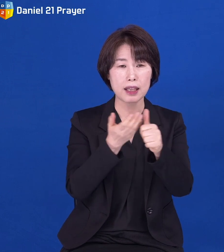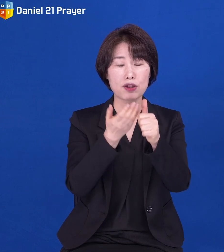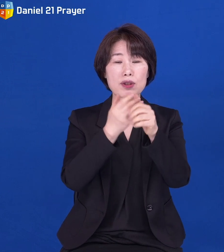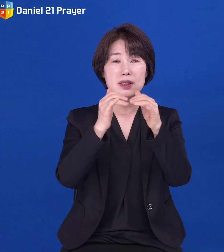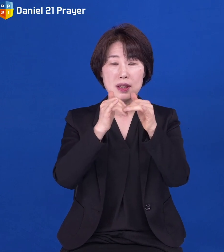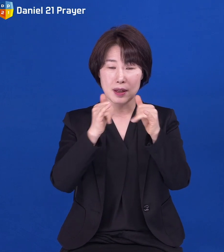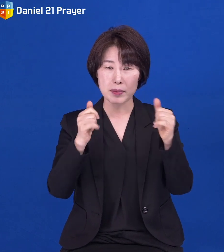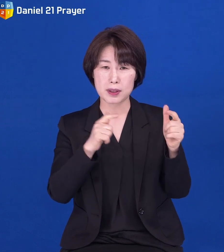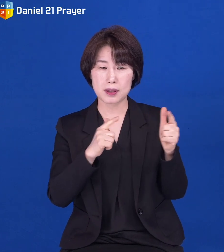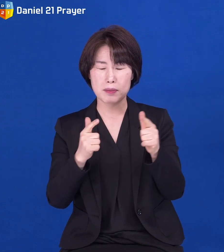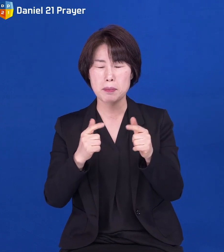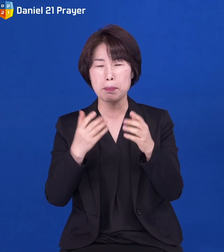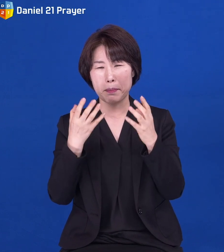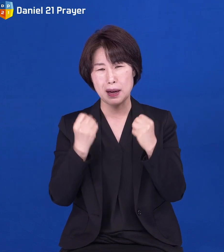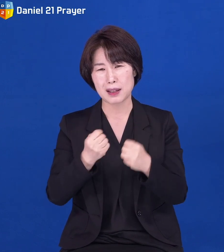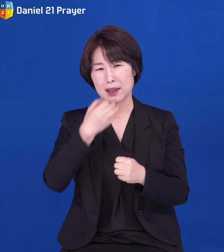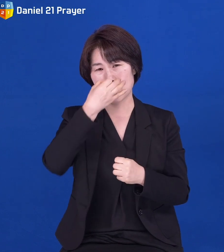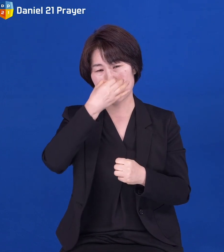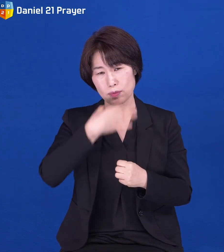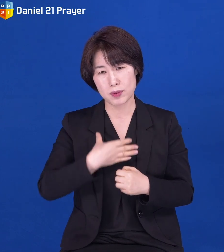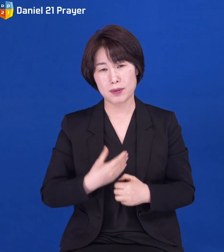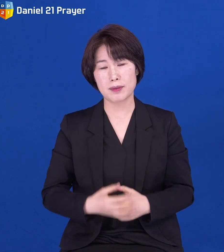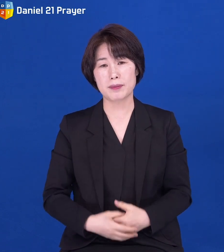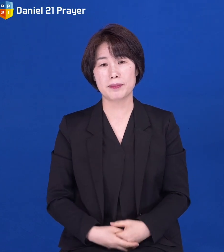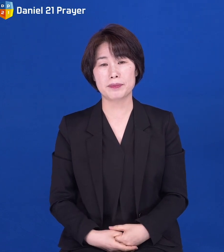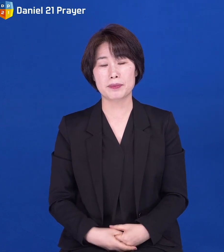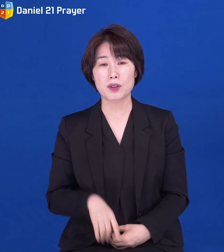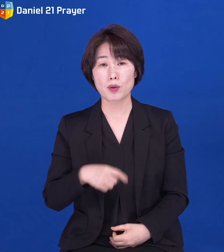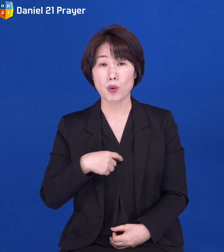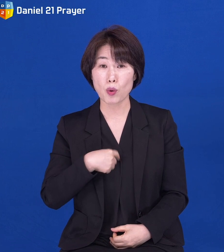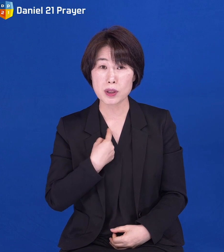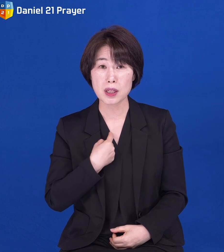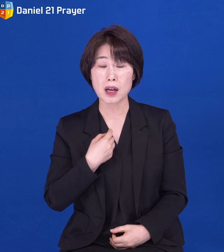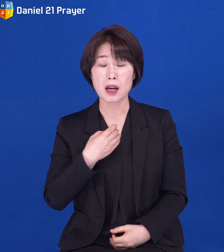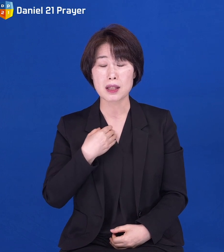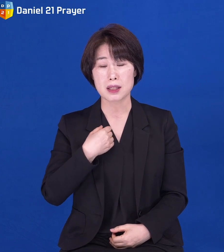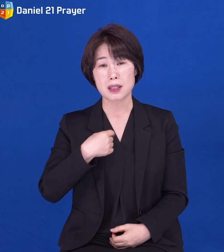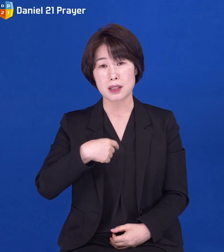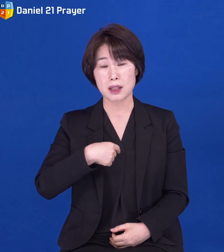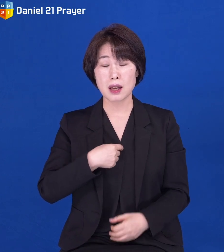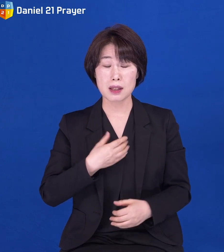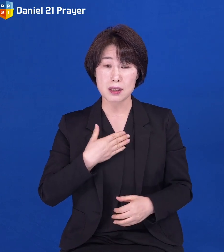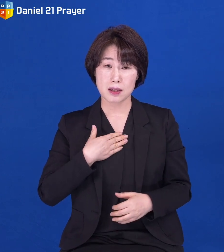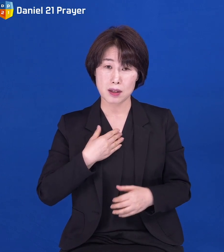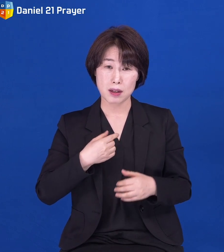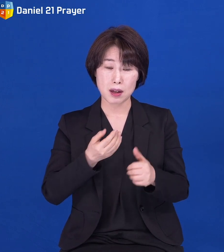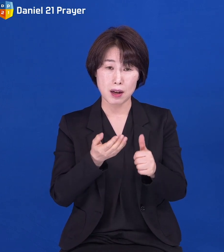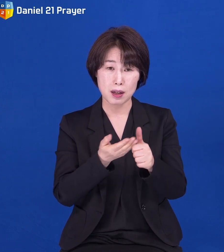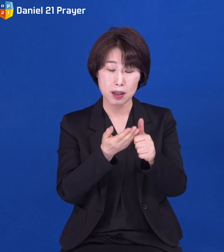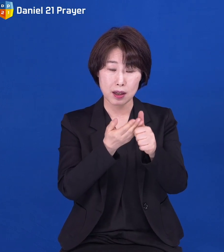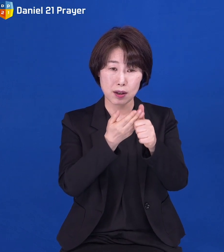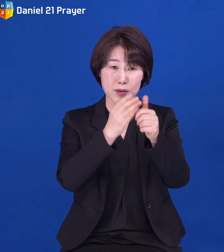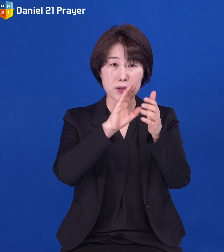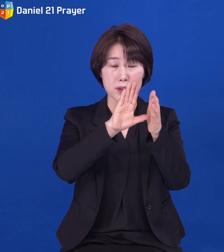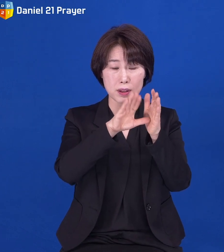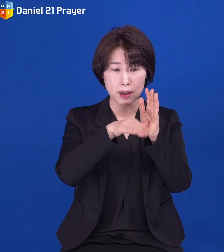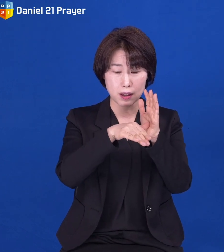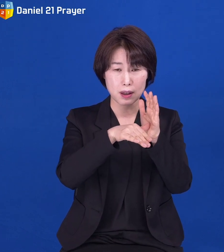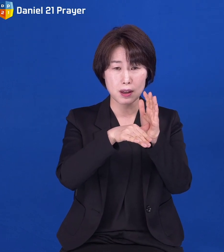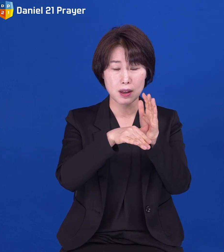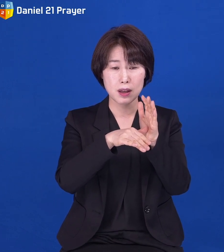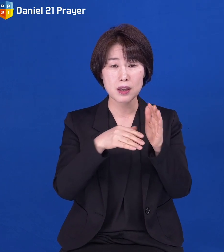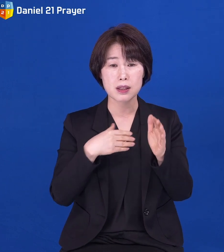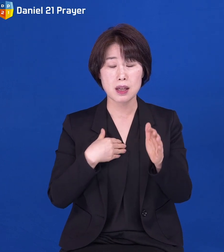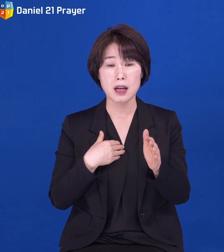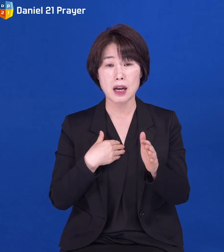또 저는 혼자 아이를 키우다 보니까 이제 아이가 막 힘이 세지고 그러면 이제 사실 막 방어할